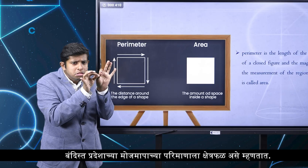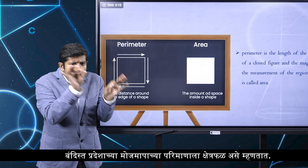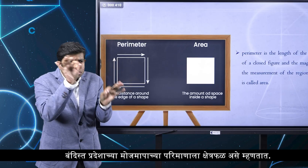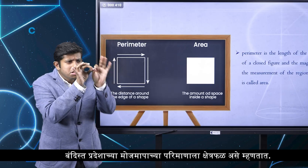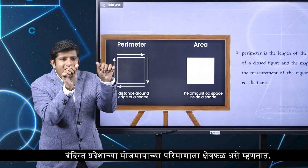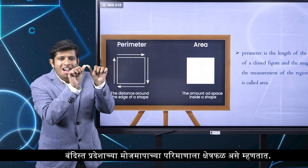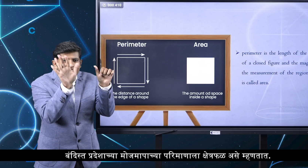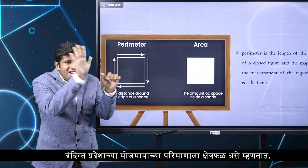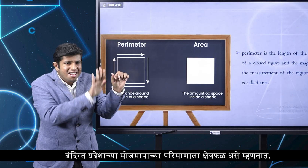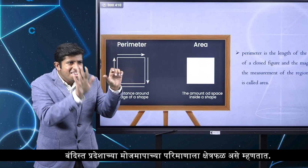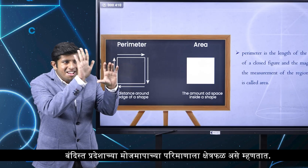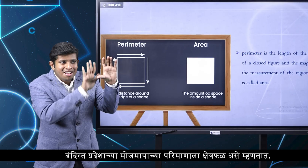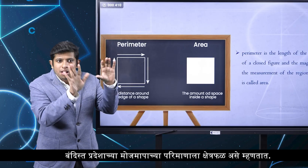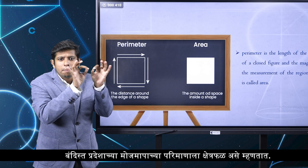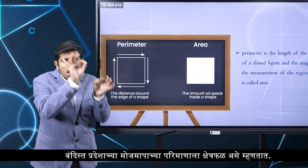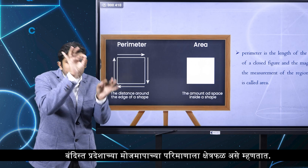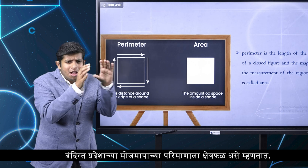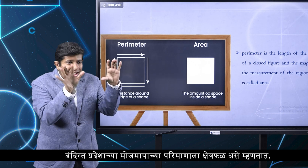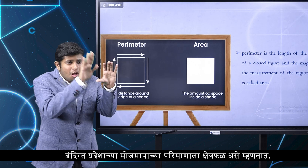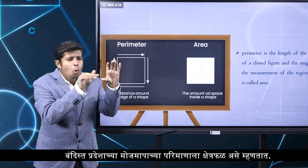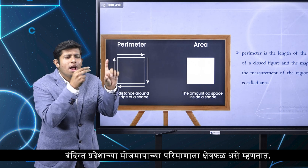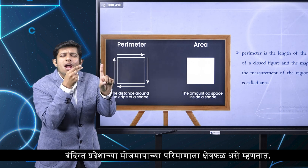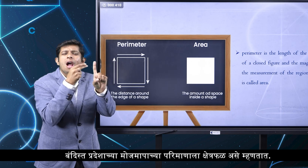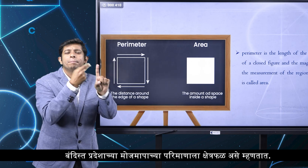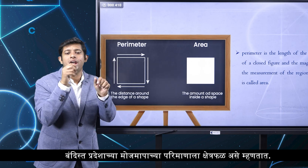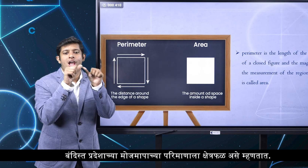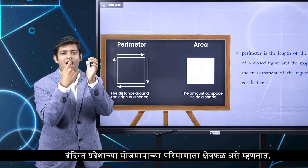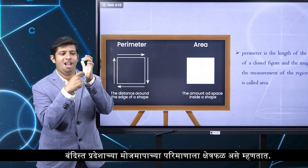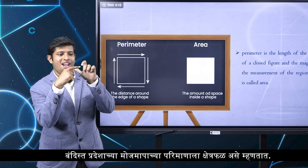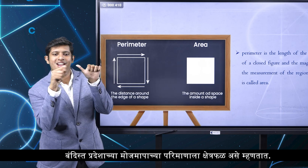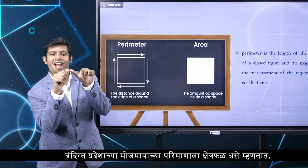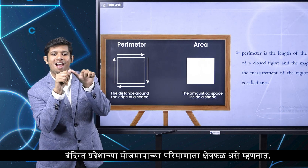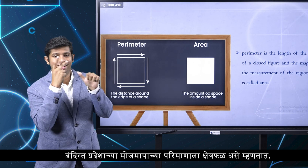प्रदेशाच्या मोजमापाच्या परिणामाला क्षेत्रफळ असे म्हणतात।